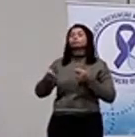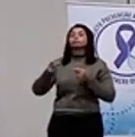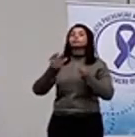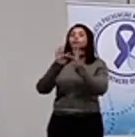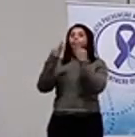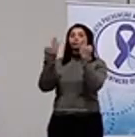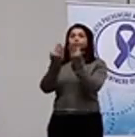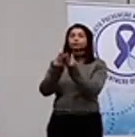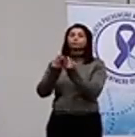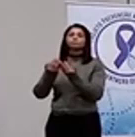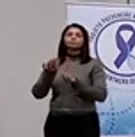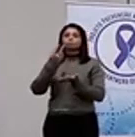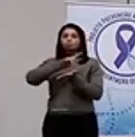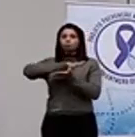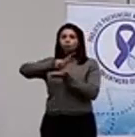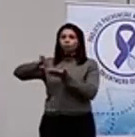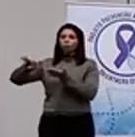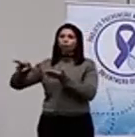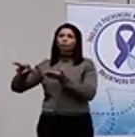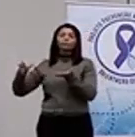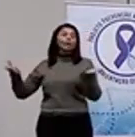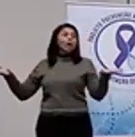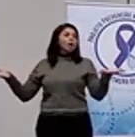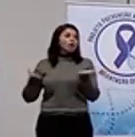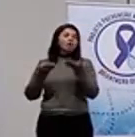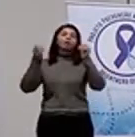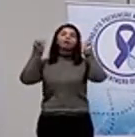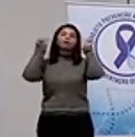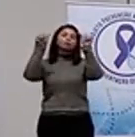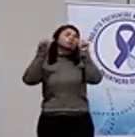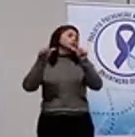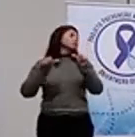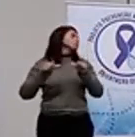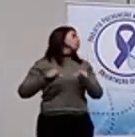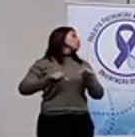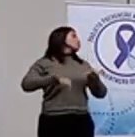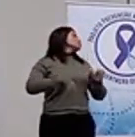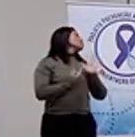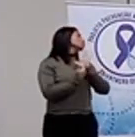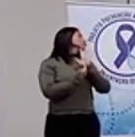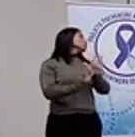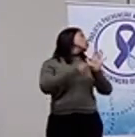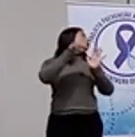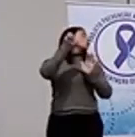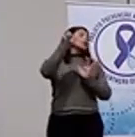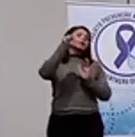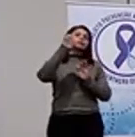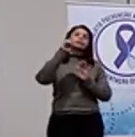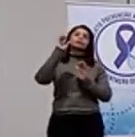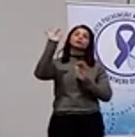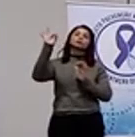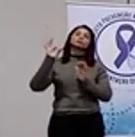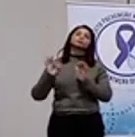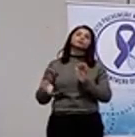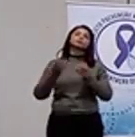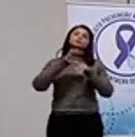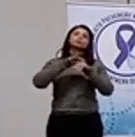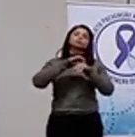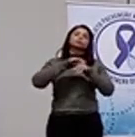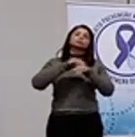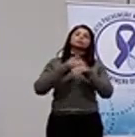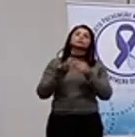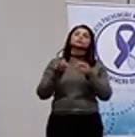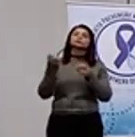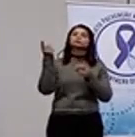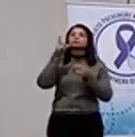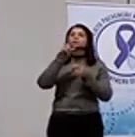família. E aqui talvez seja o mapa mais interessante, né? Para mostrar que pelo menos 80% das doenças raras são genéticas.